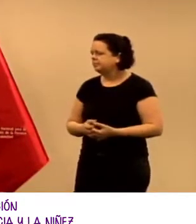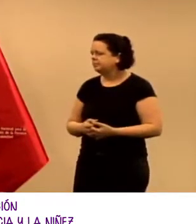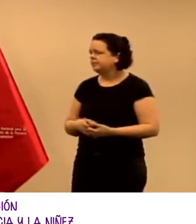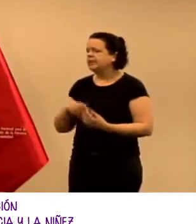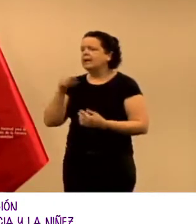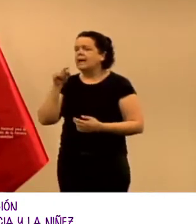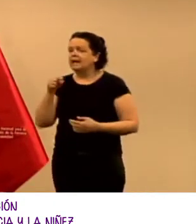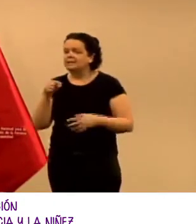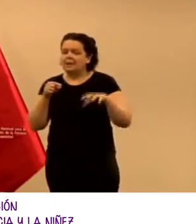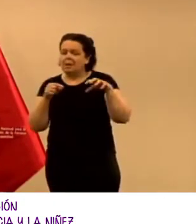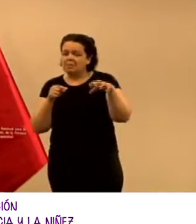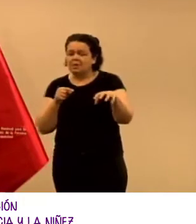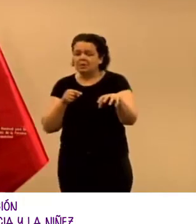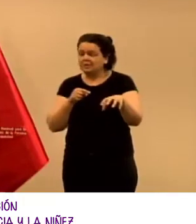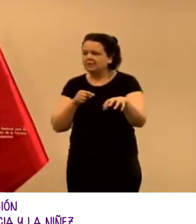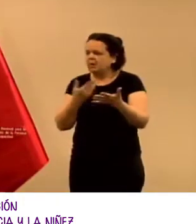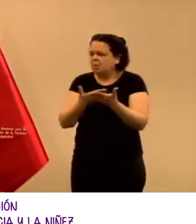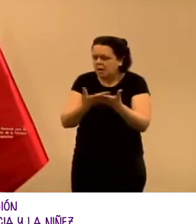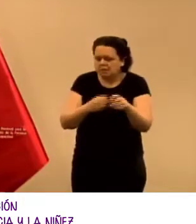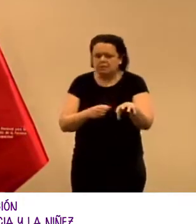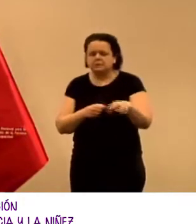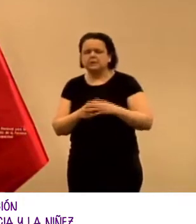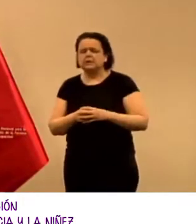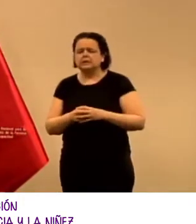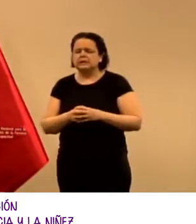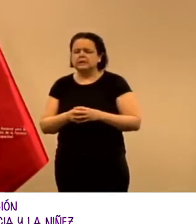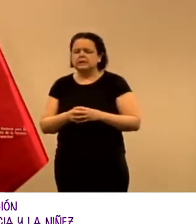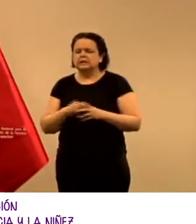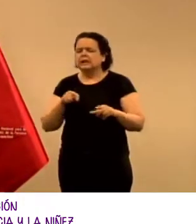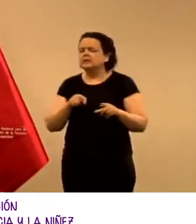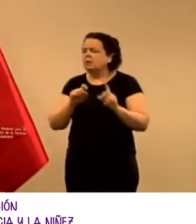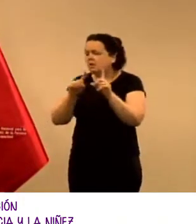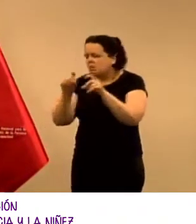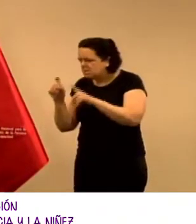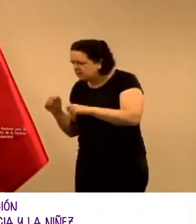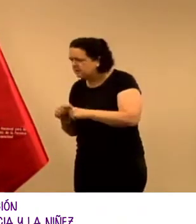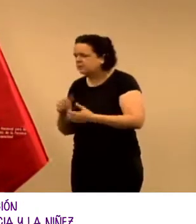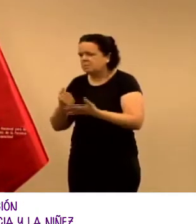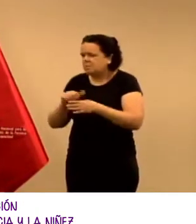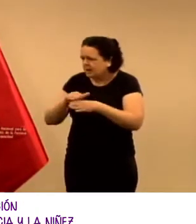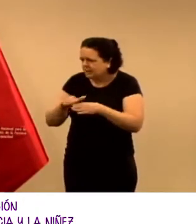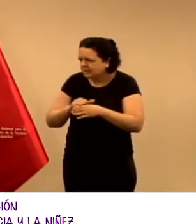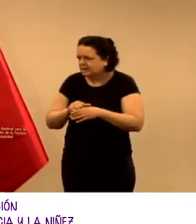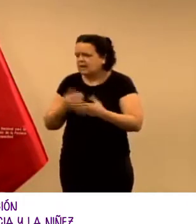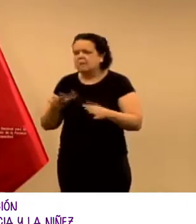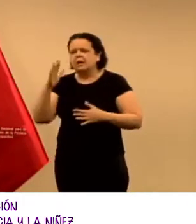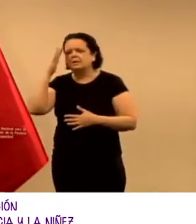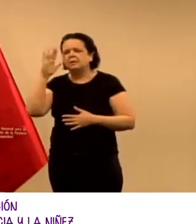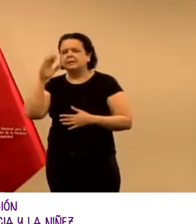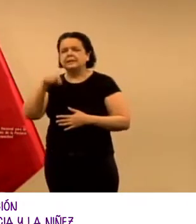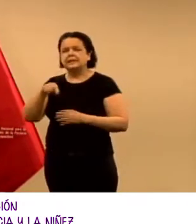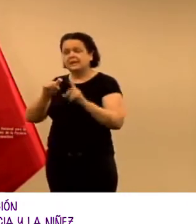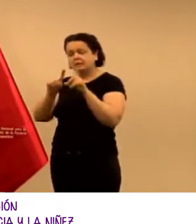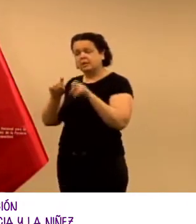Ese módulo pasó por un proceso de validación que consistió en test cognitivos para determinar si las